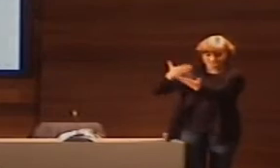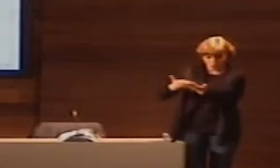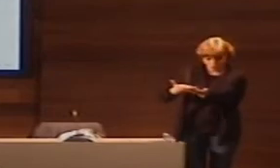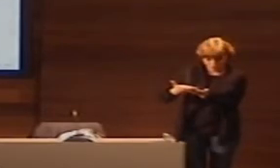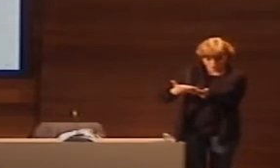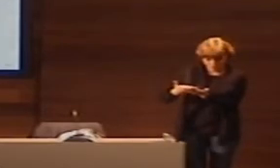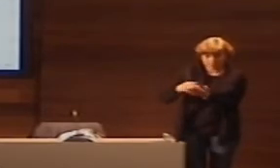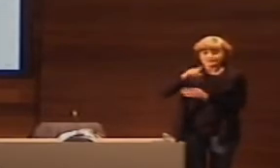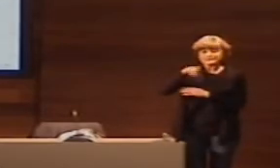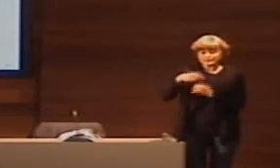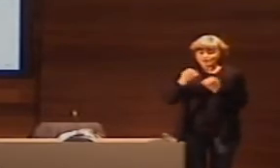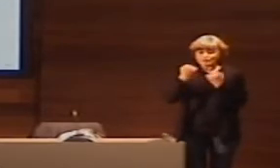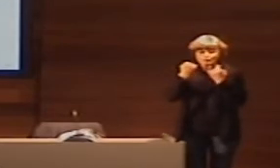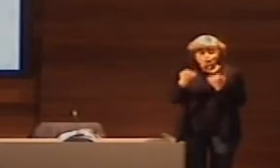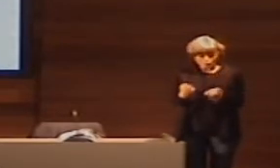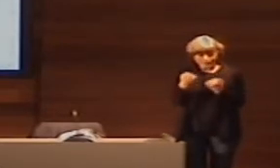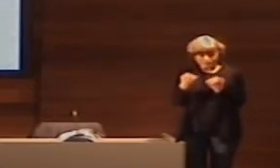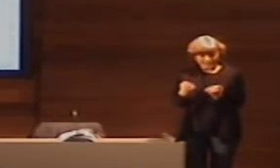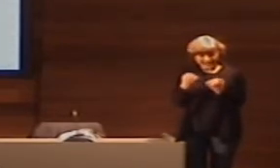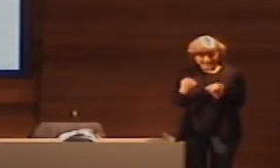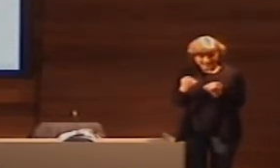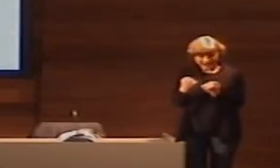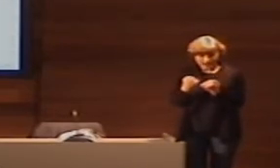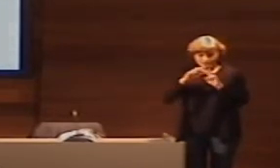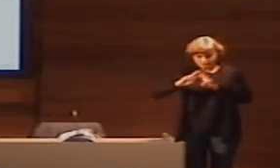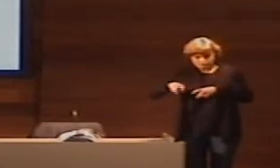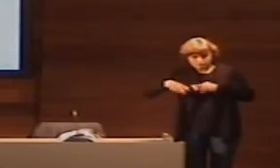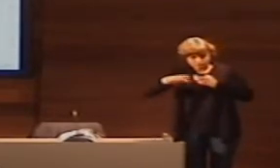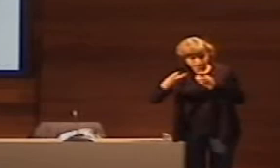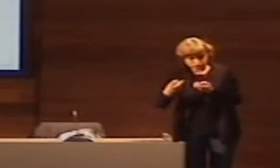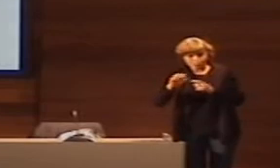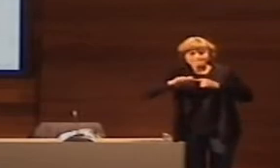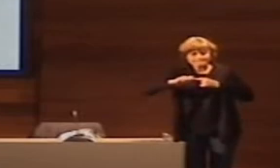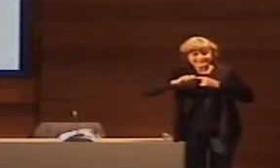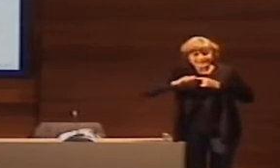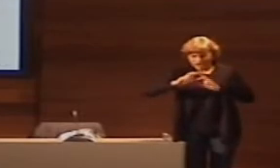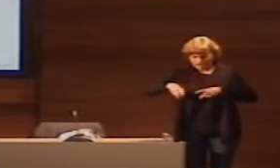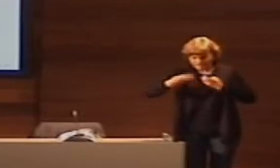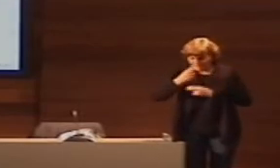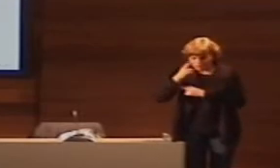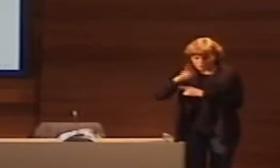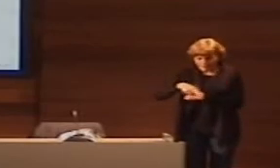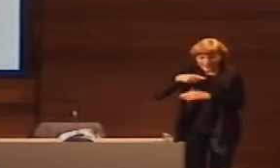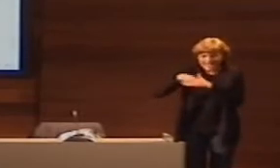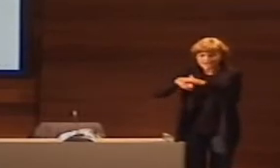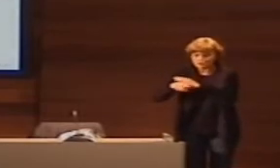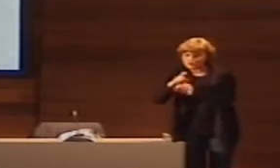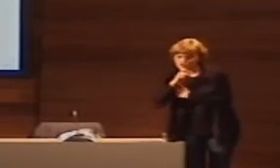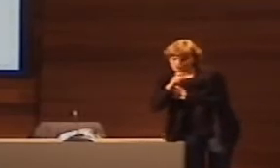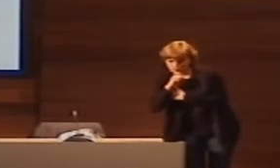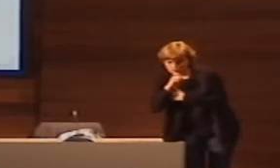Limitar la valorización energética a los rechazos procedentes de instalaciones de tratamiento y a materiales no reciclables. Esto es la primera